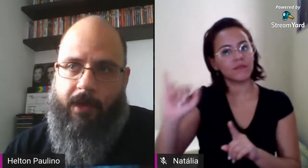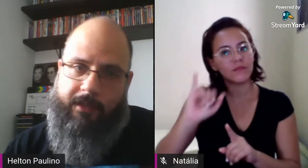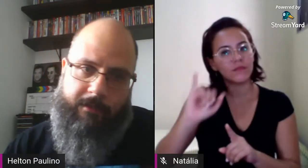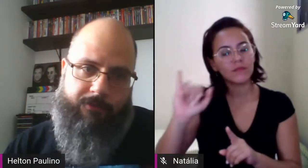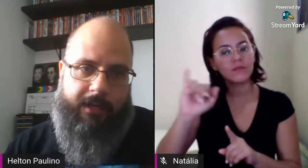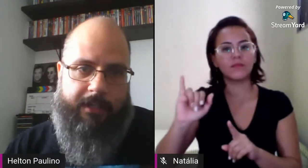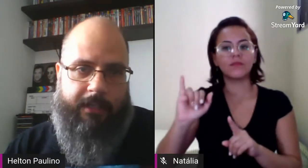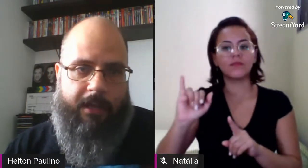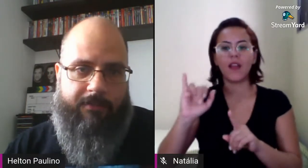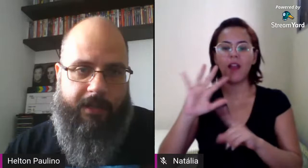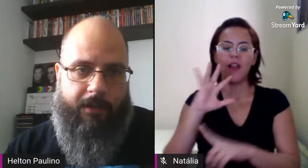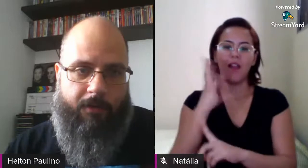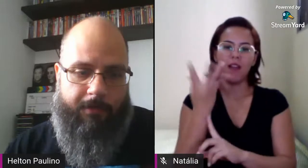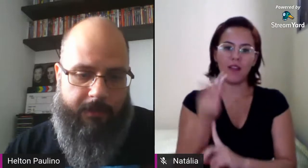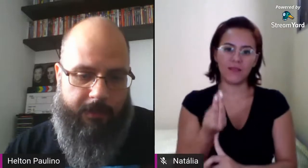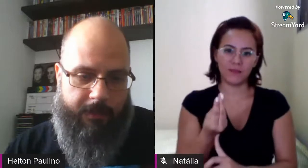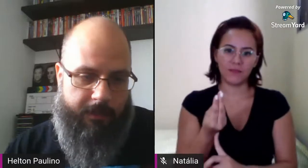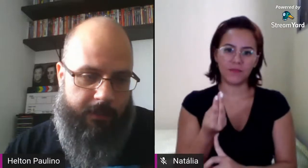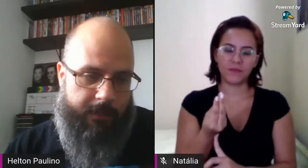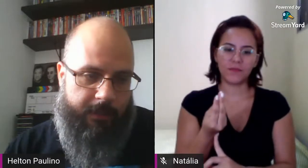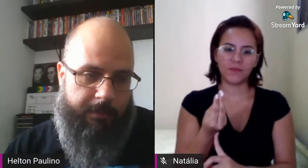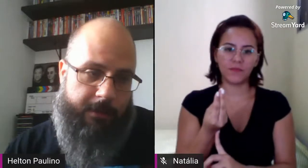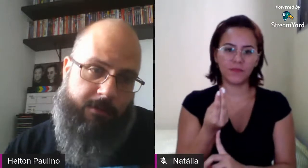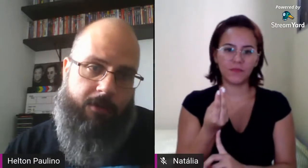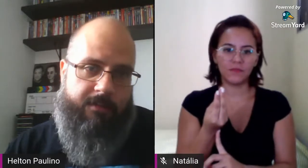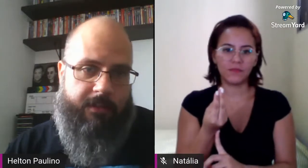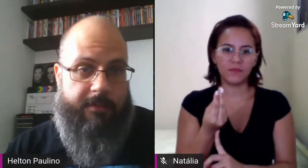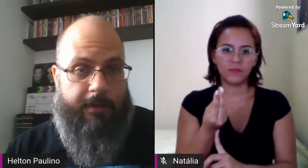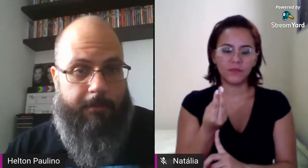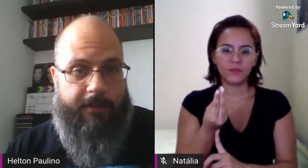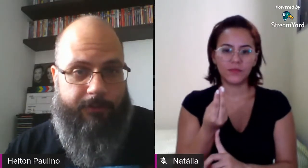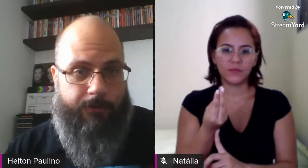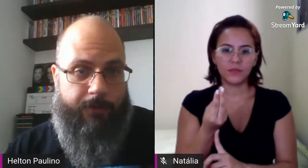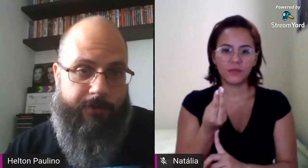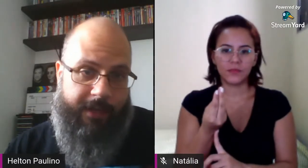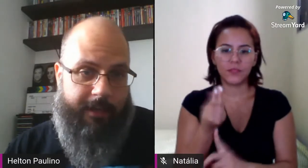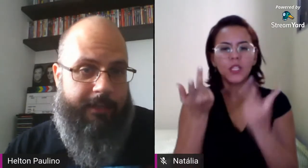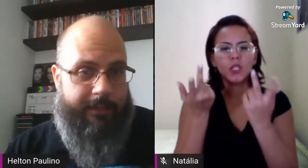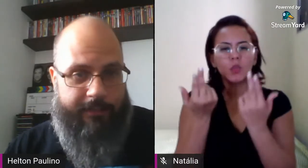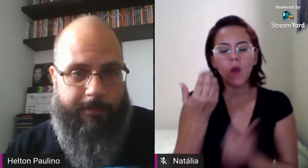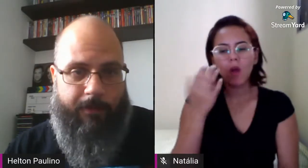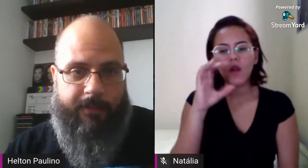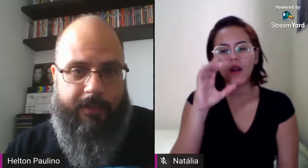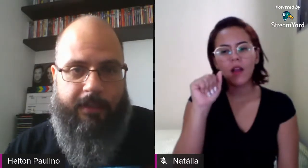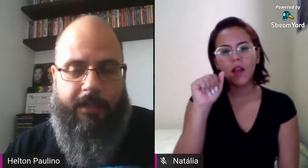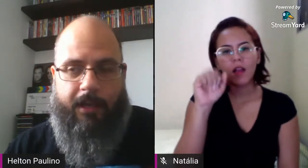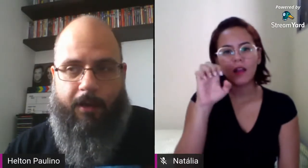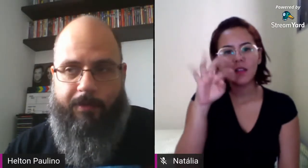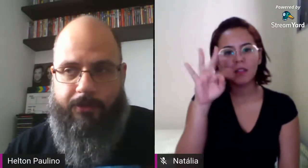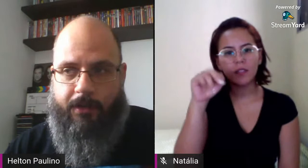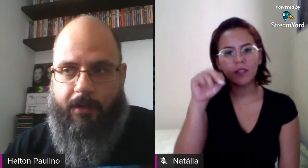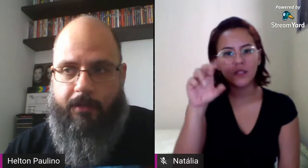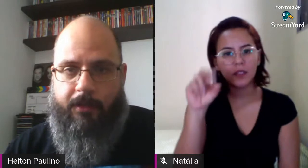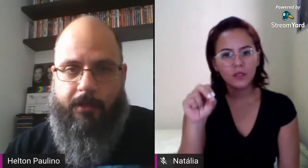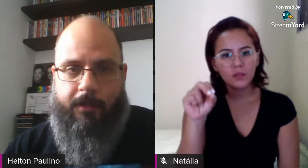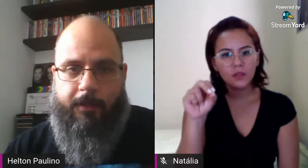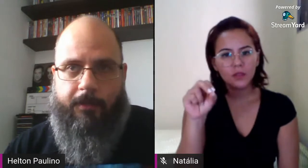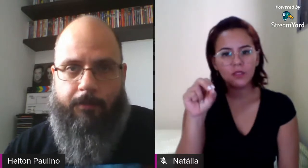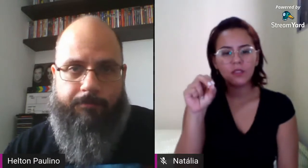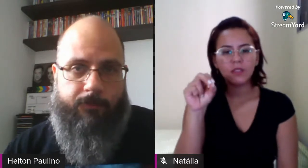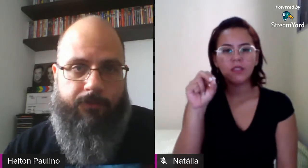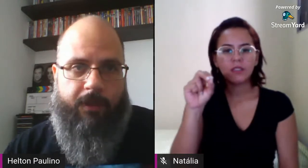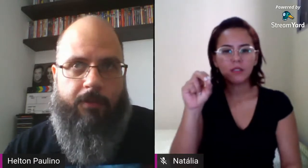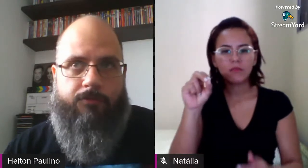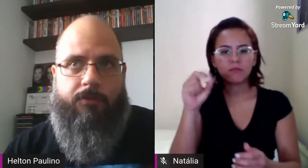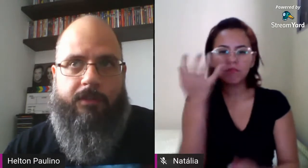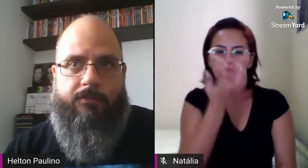como o Caetano já cantava, né, na obra de Guimarães Rosa, a terceira margem do rio, que é aquela que a gente pode almejar.